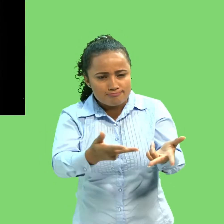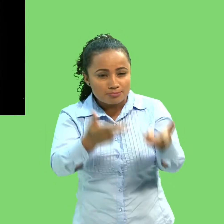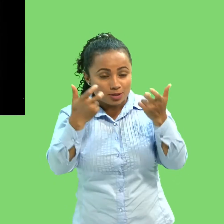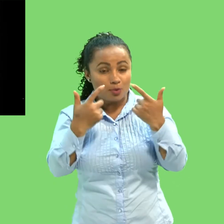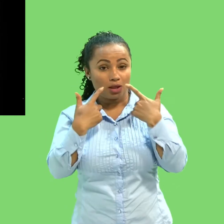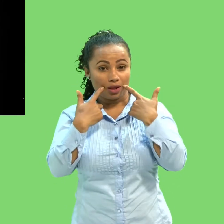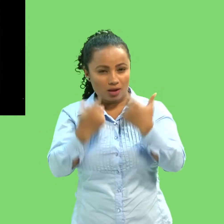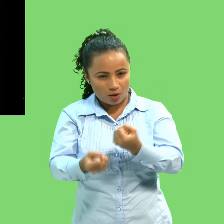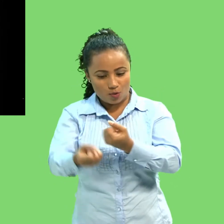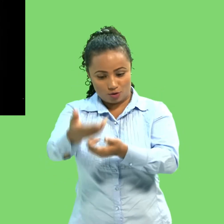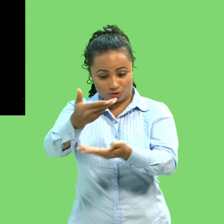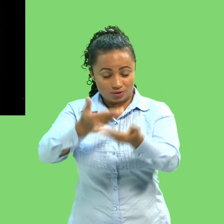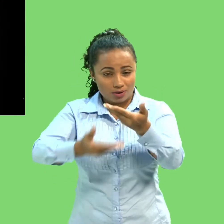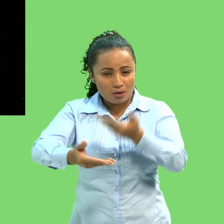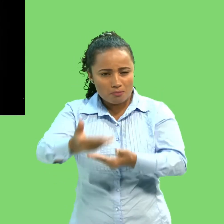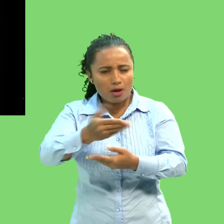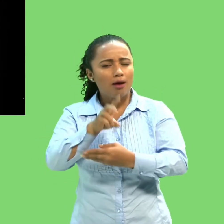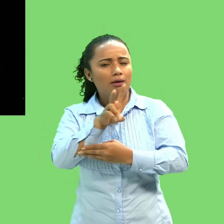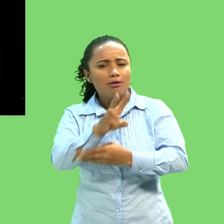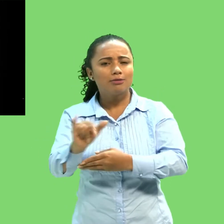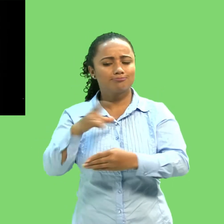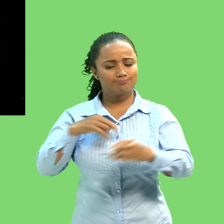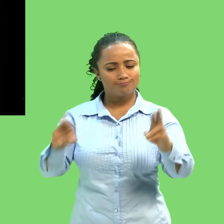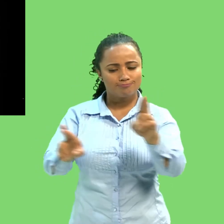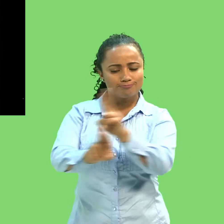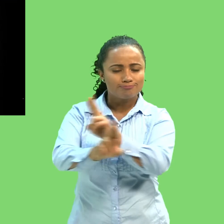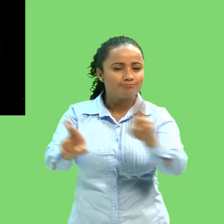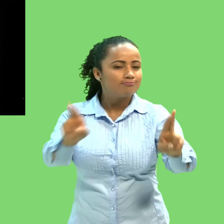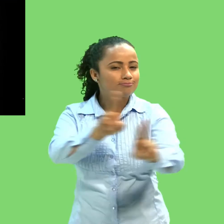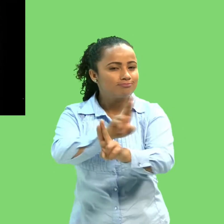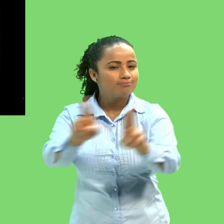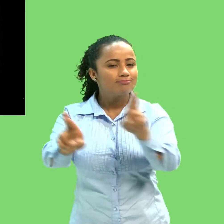linguística aplicada ela vai manter uma relação